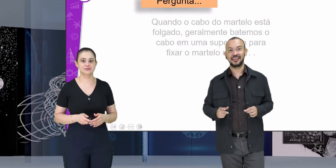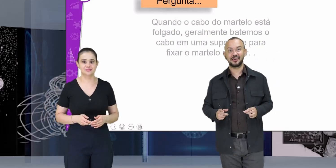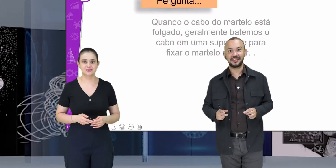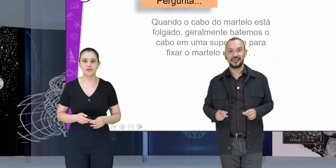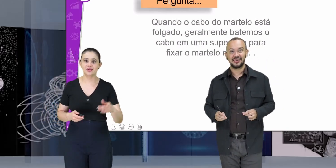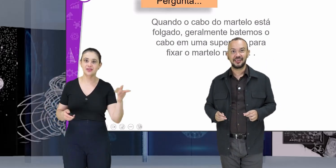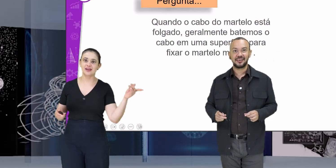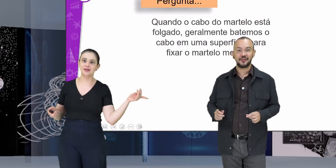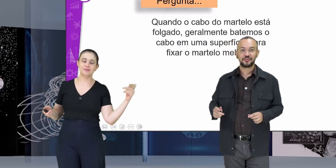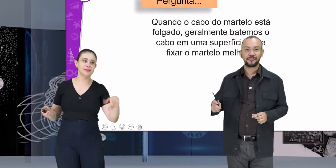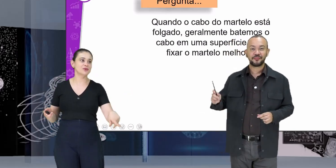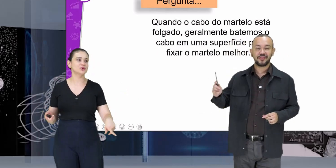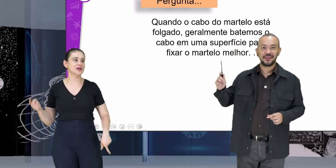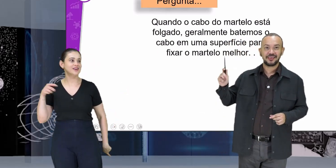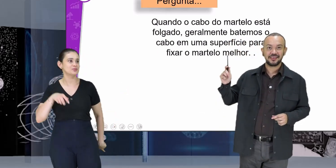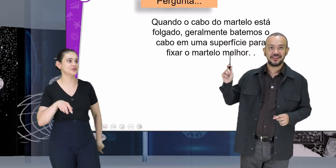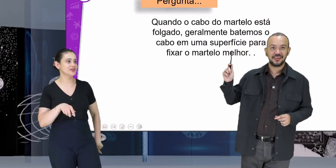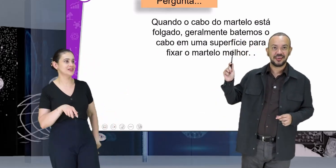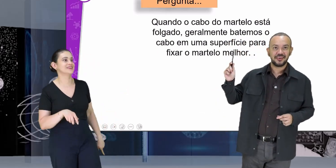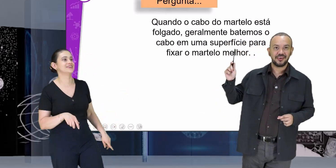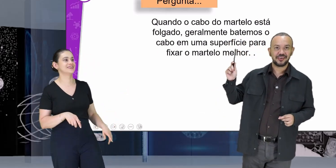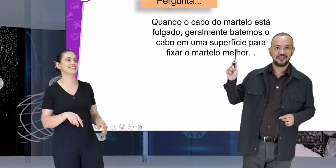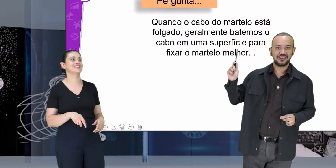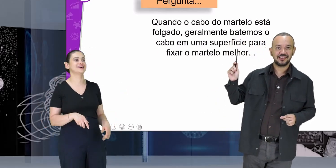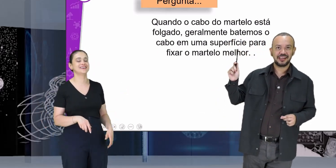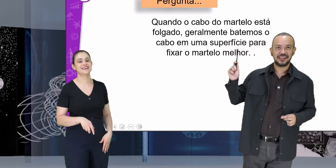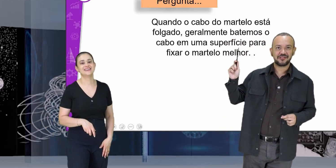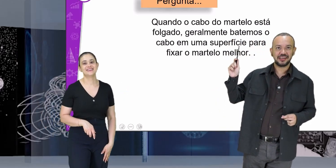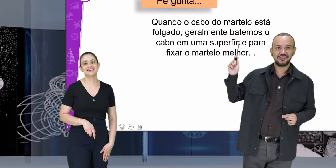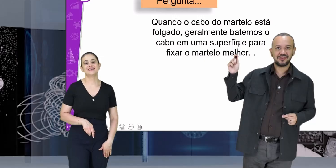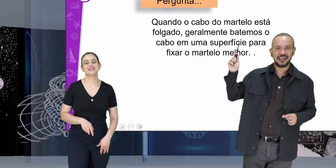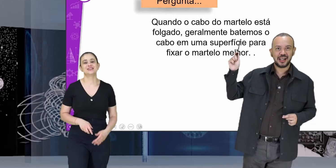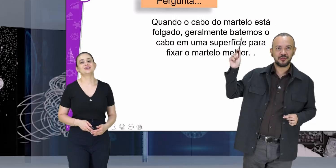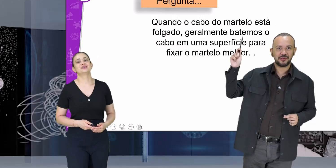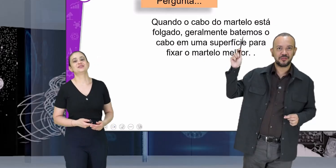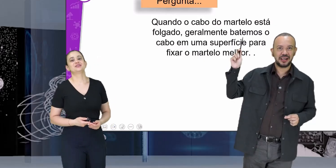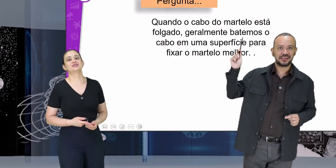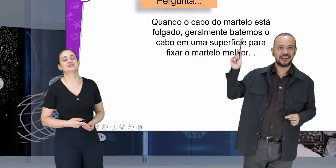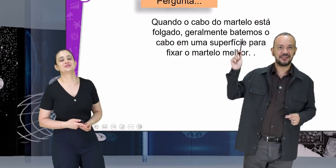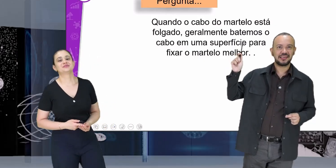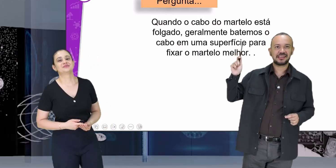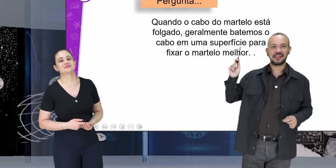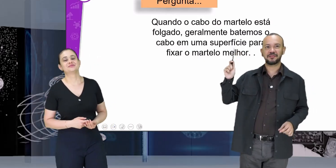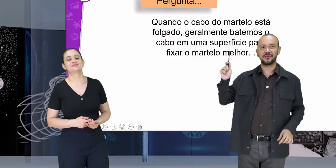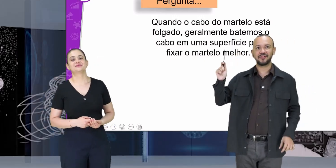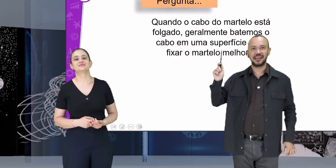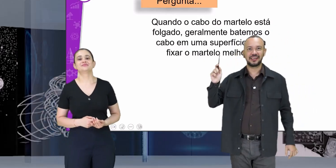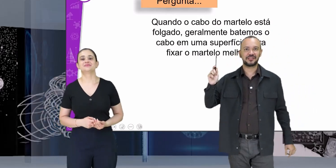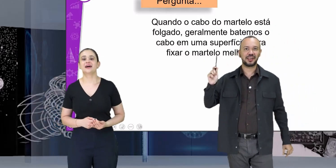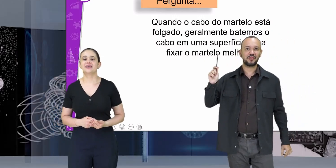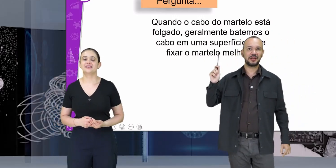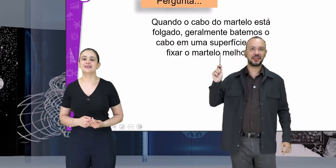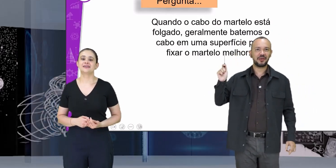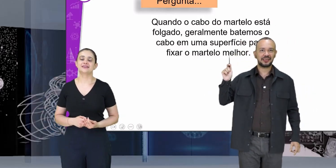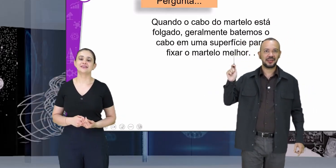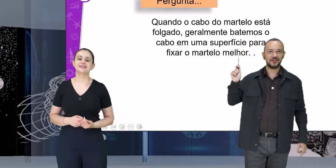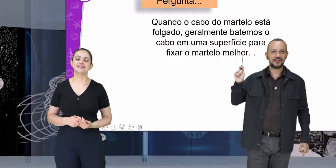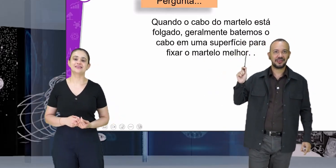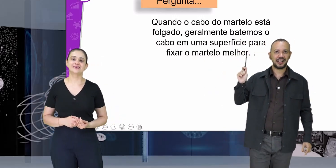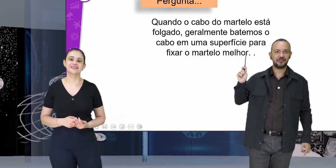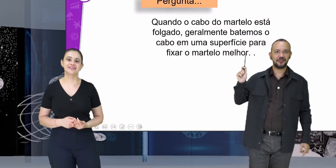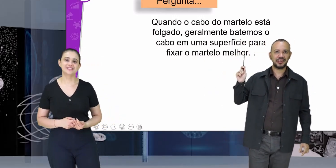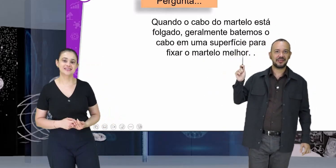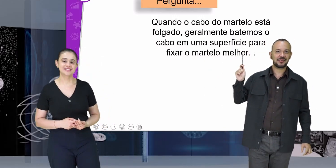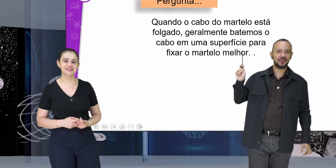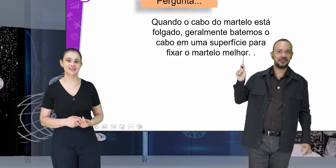Pergunta. Talvez você até já perguntou e já respondeu, né? Ó, quando o cabo do martelo está folgado, geralmente batemos